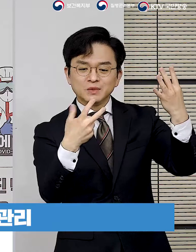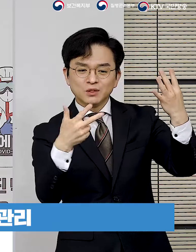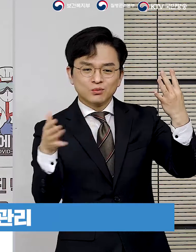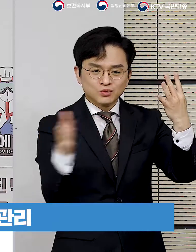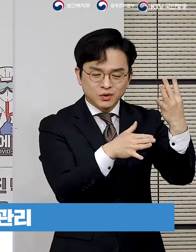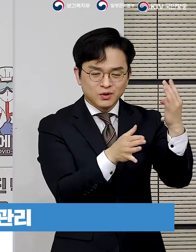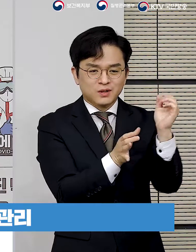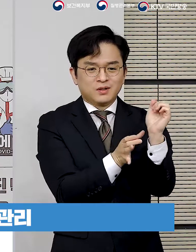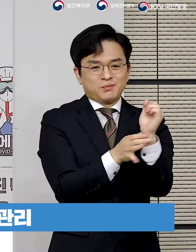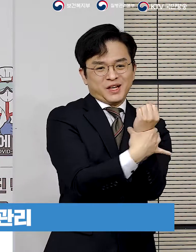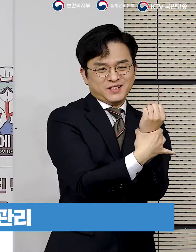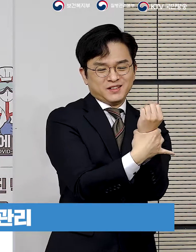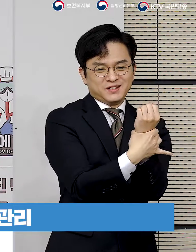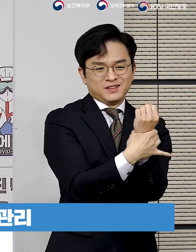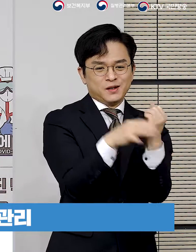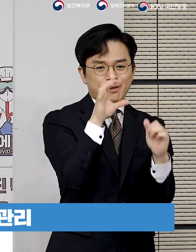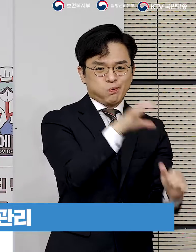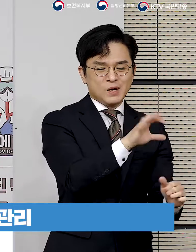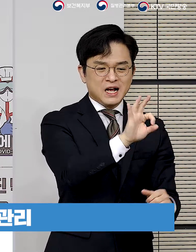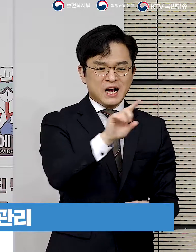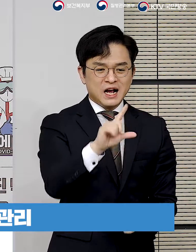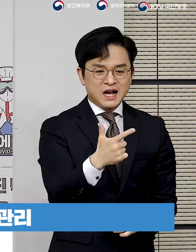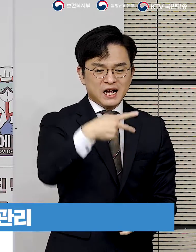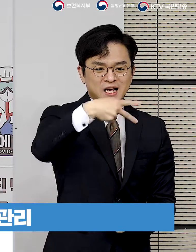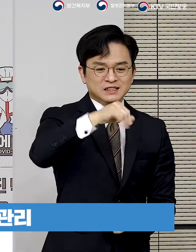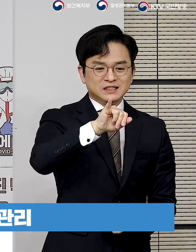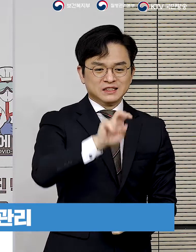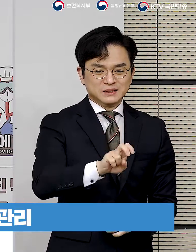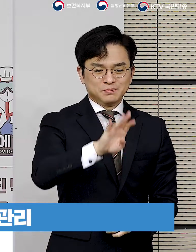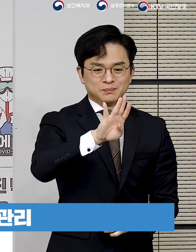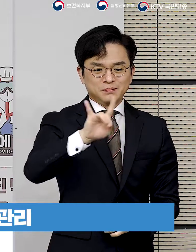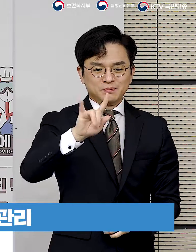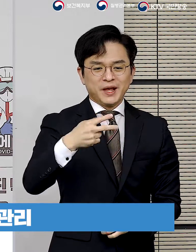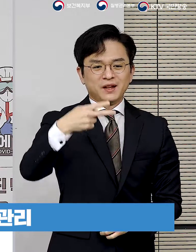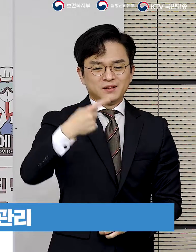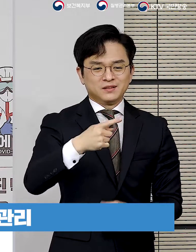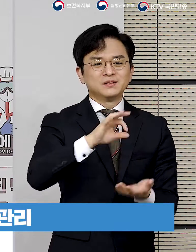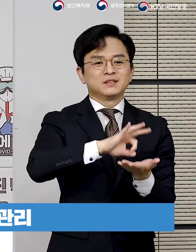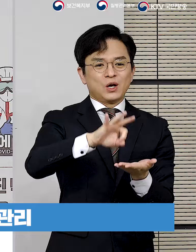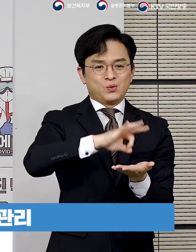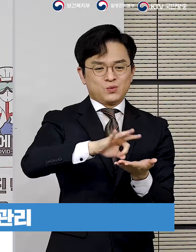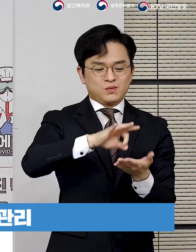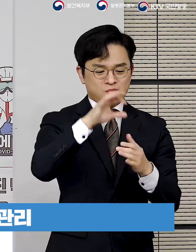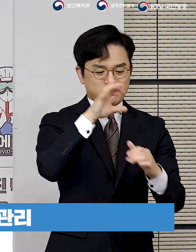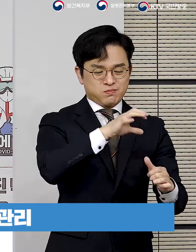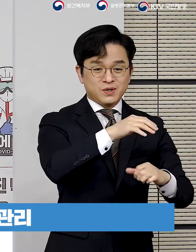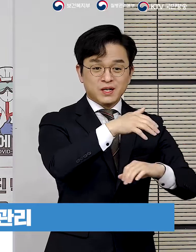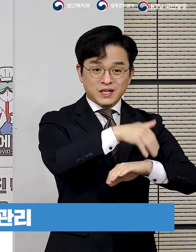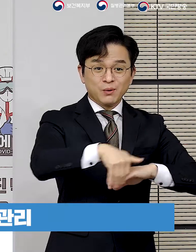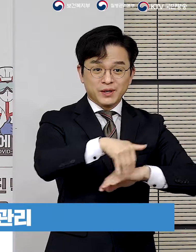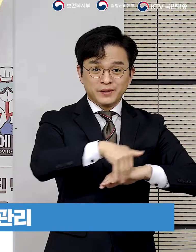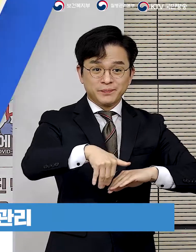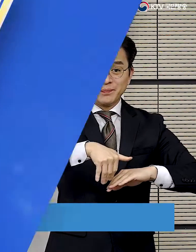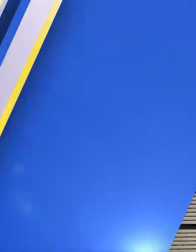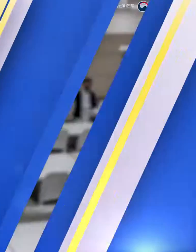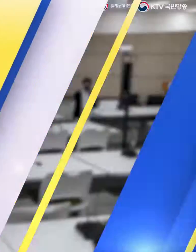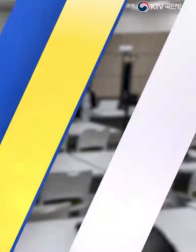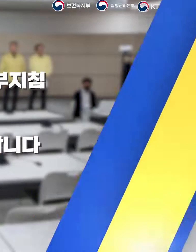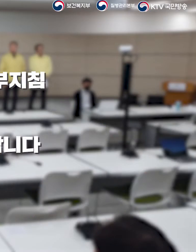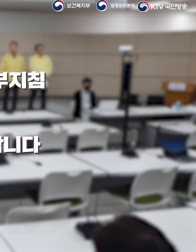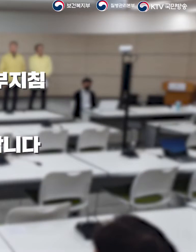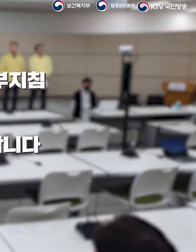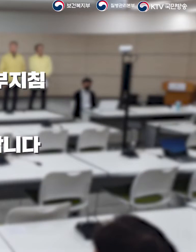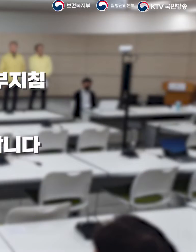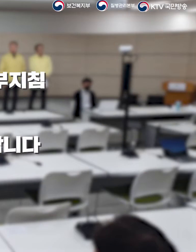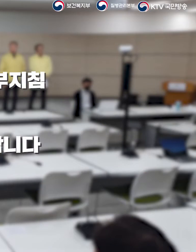대하여 안심밴드를 착용하여 관리하도록 하겠습니다. 4월 27일부터 적용됩니다.